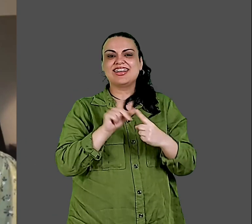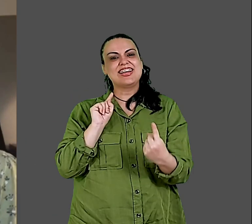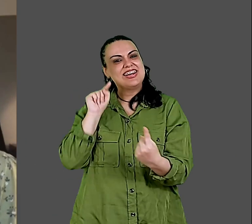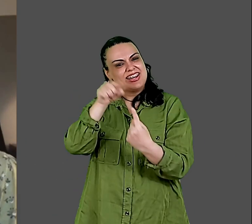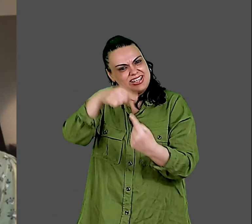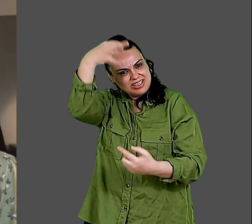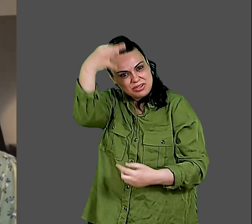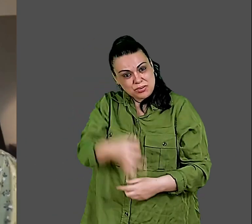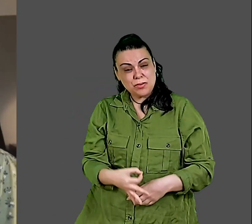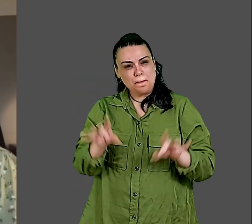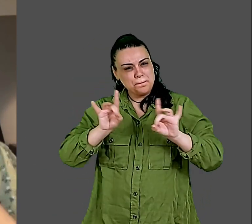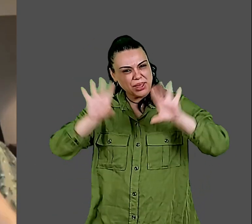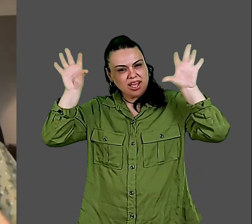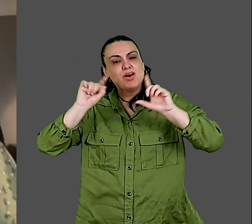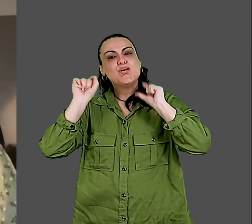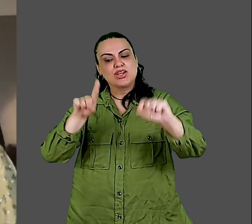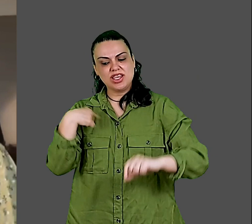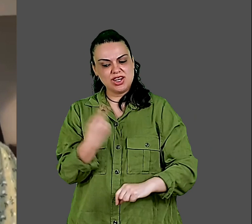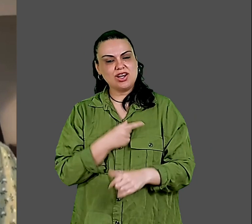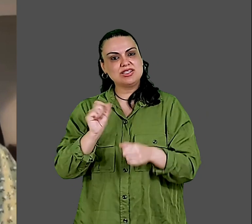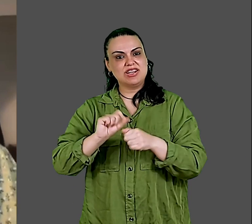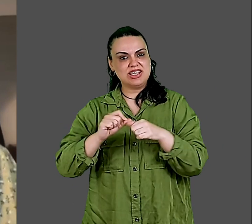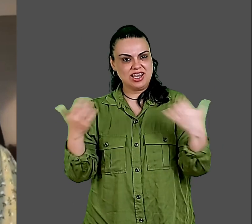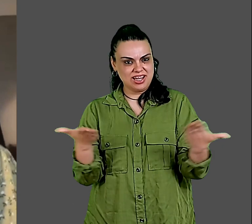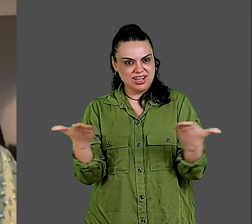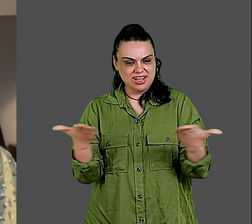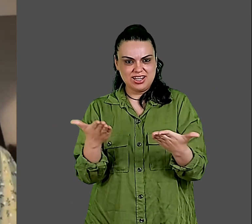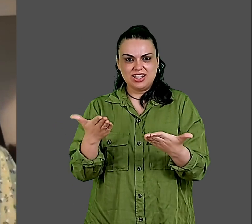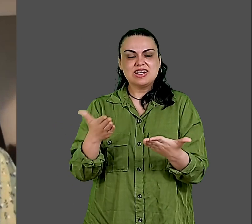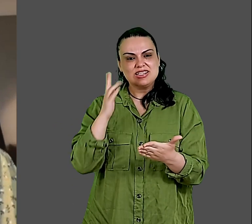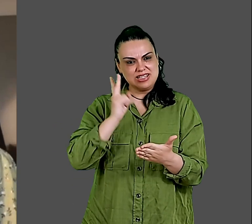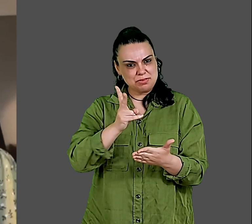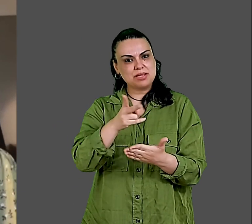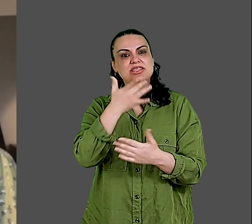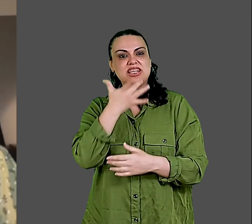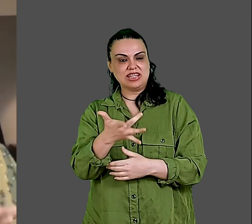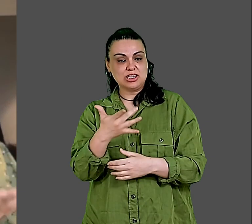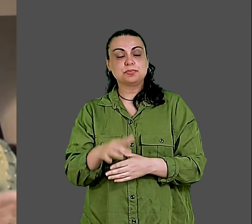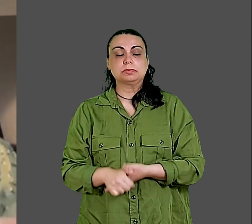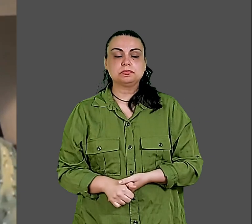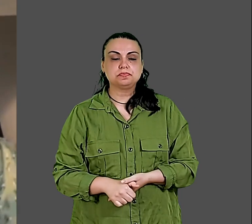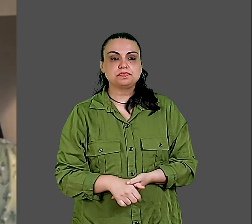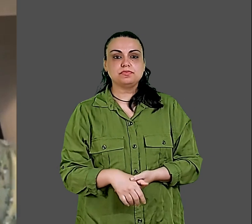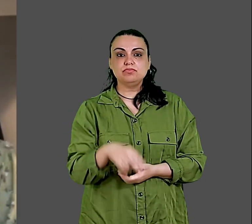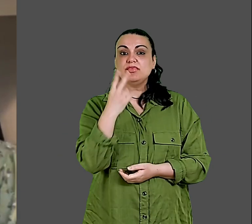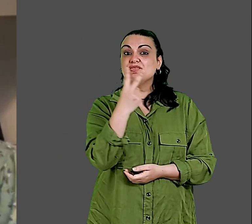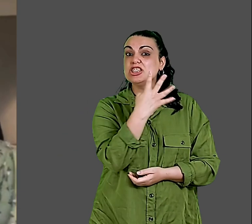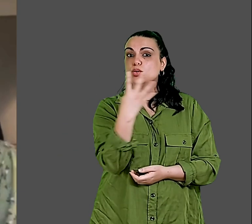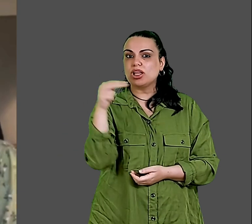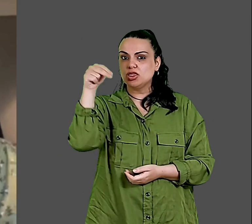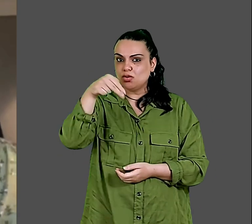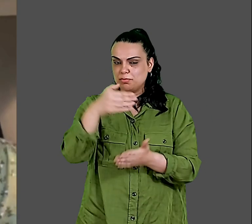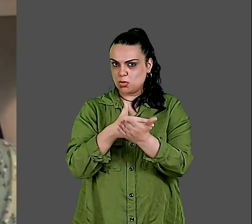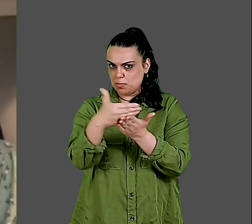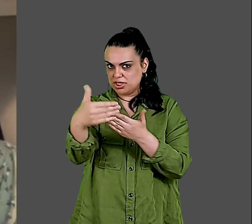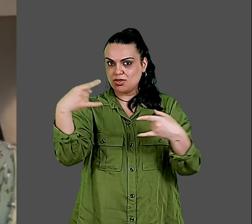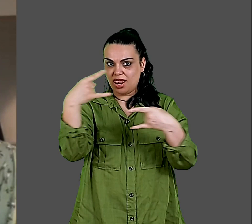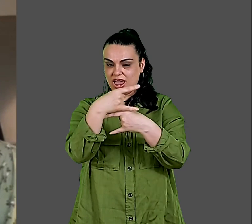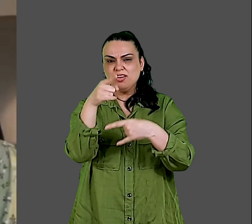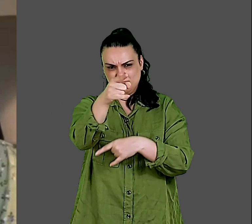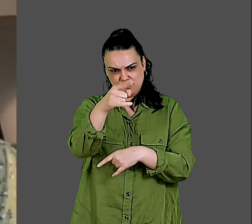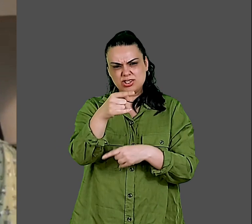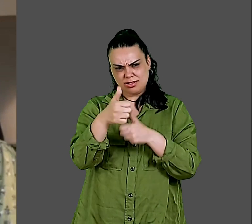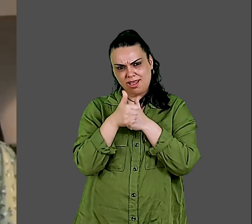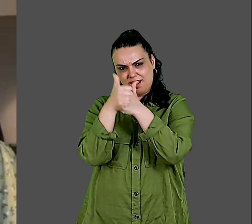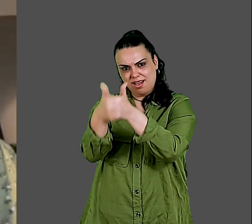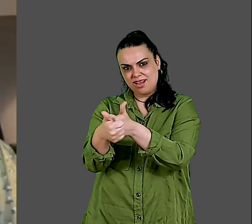aqui nessas tardes, ok? 24 de novembro foi o dia que começou o período das lives, porque se você está me acompanhando há um tempo na